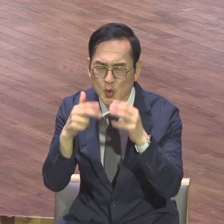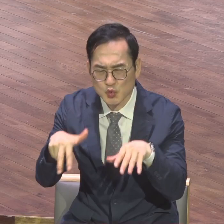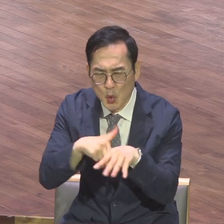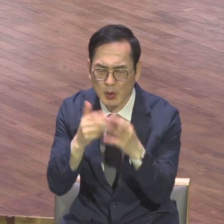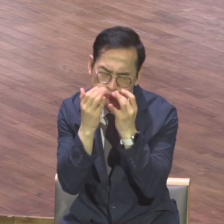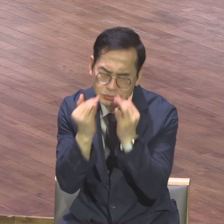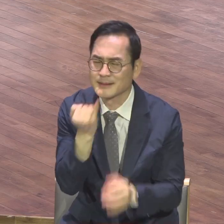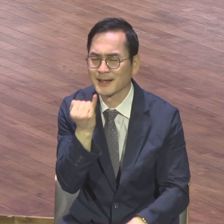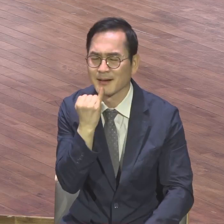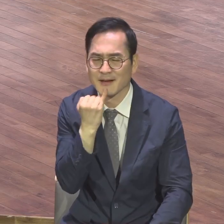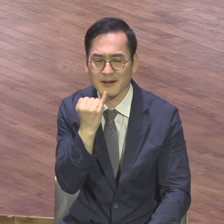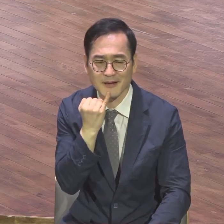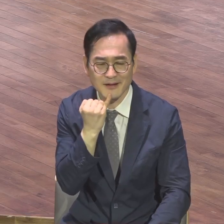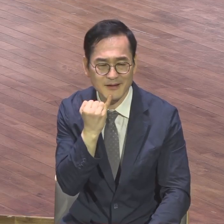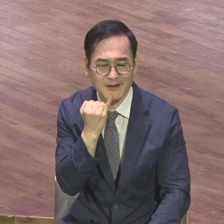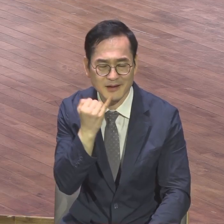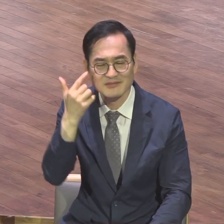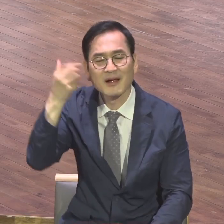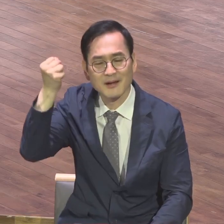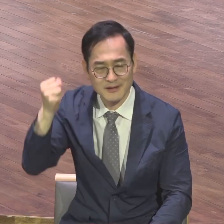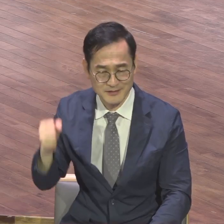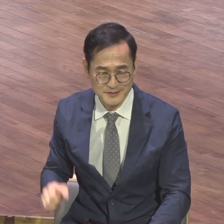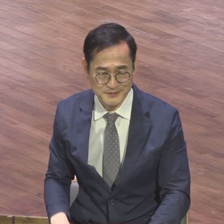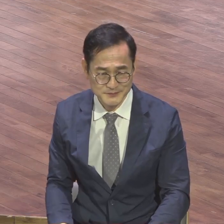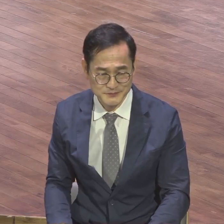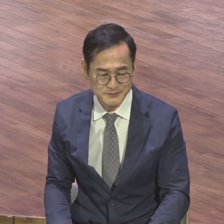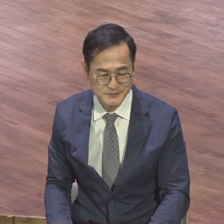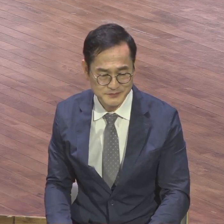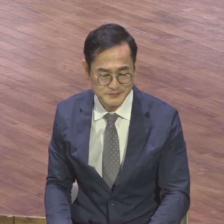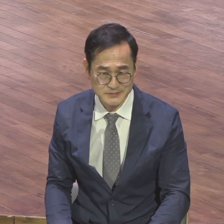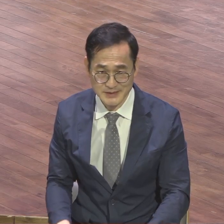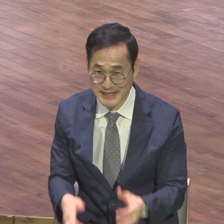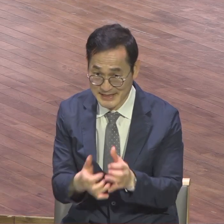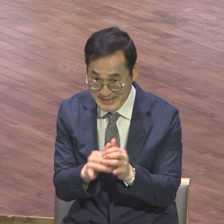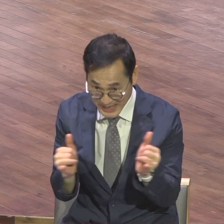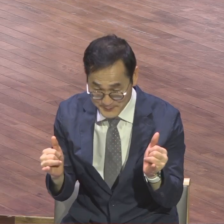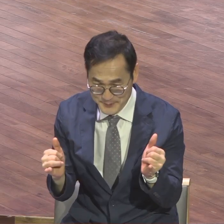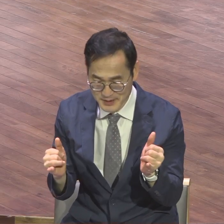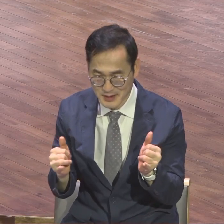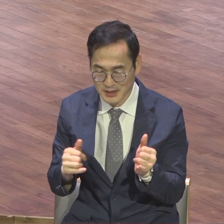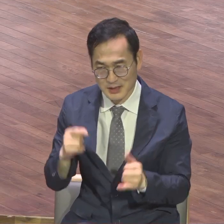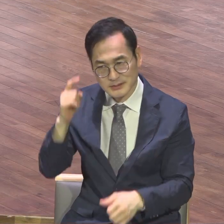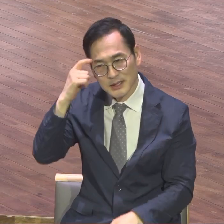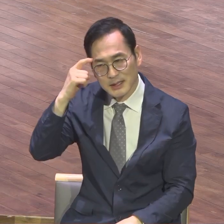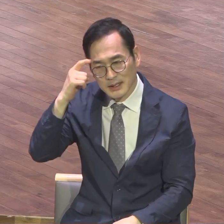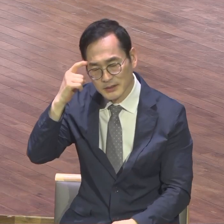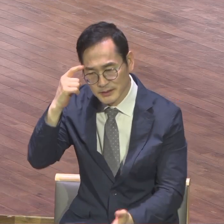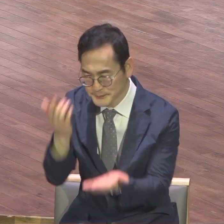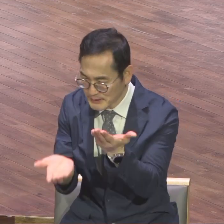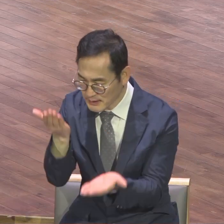무슨 말입니까? 인간의 이성과 지혜로 이해 안 되는 것은 안 믿습니다.